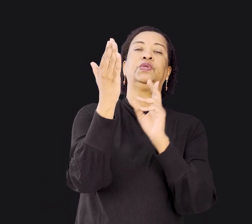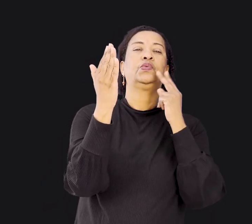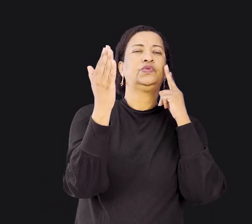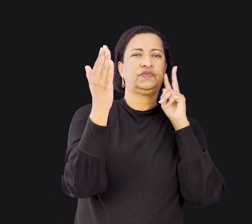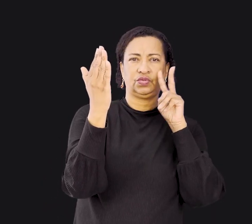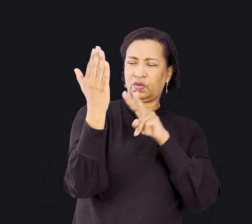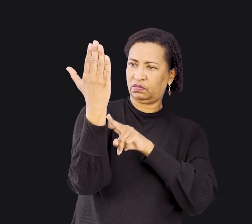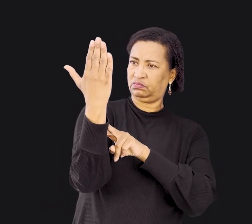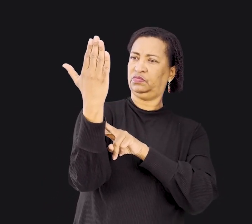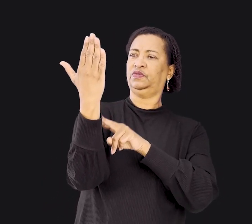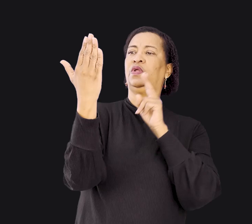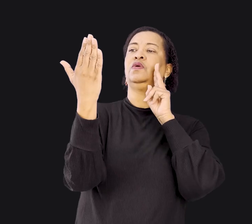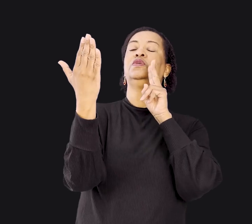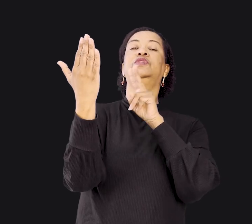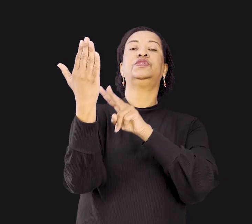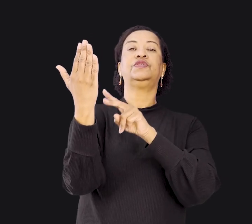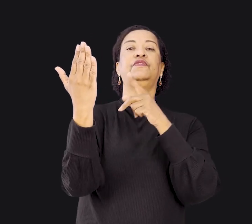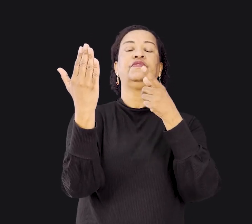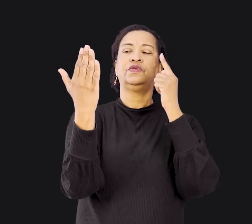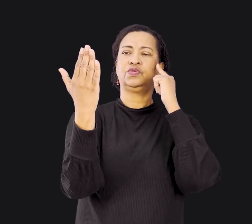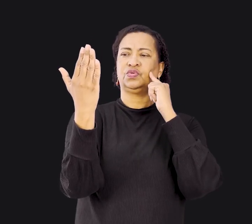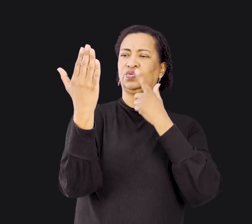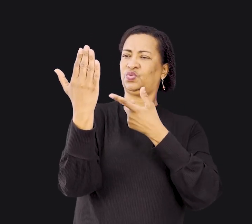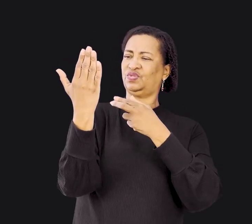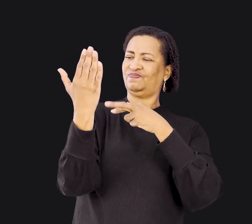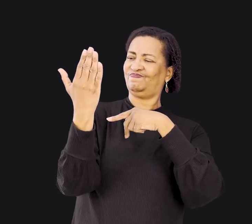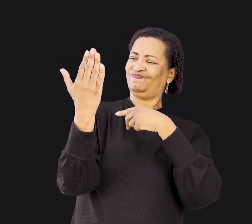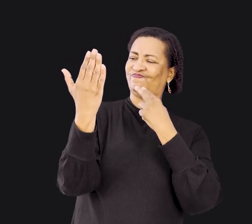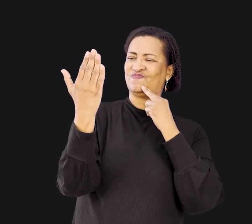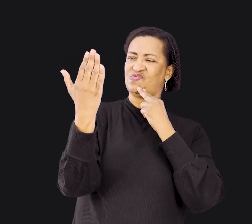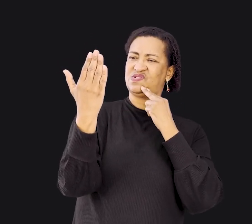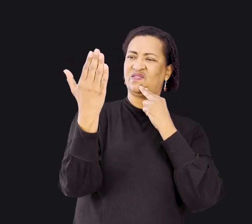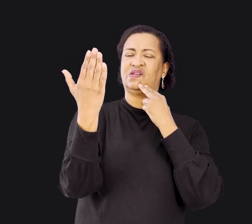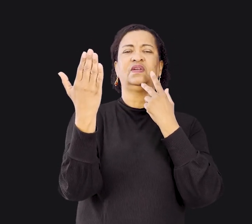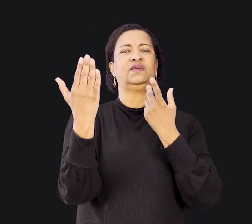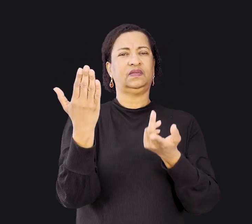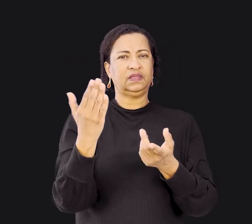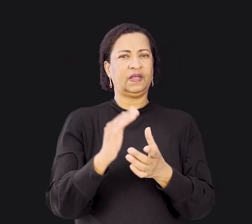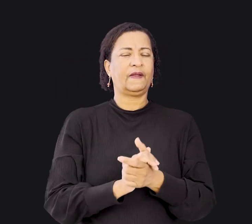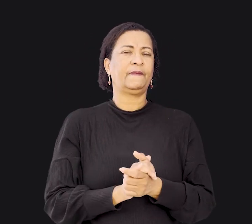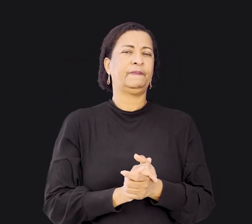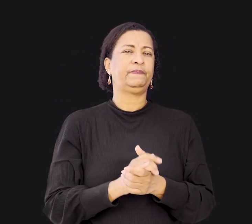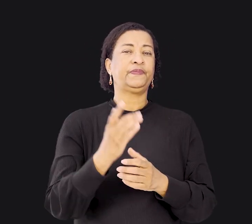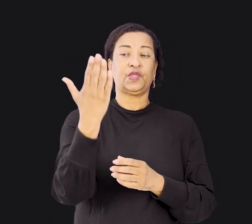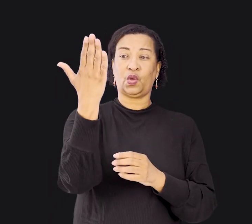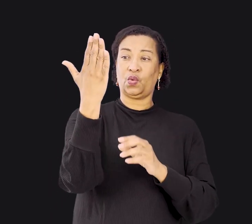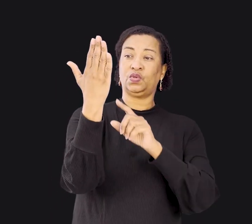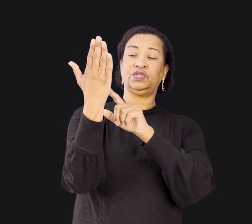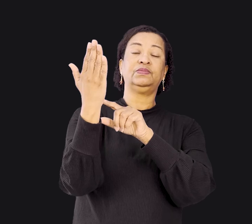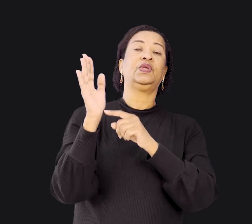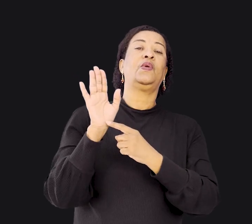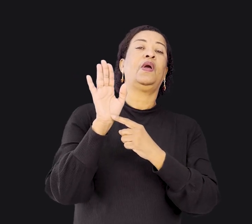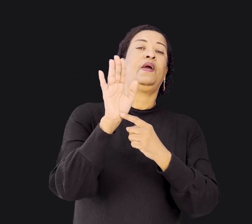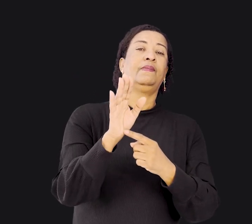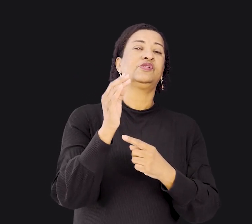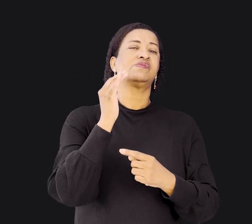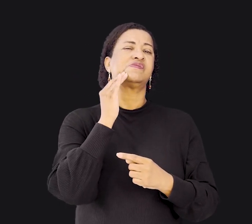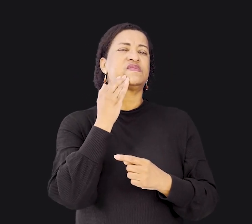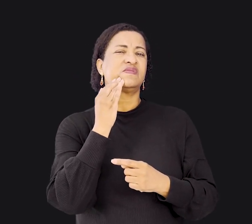espelho, enxerga as suas imperfeições. O propósito ou a função do espelho é mostrar as imperfeições que